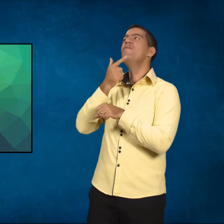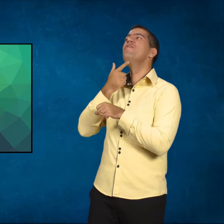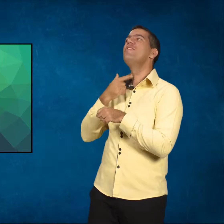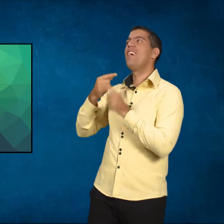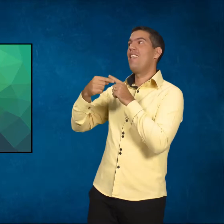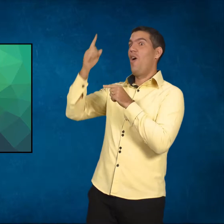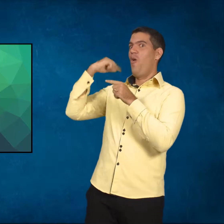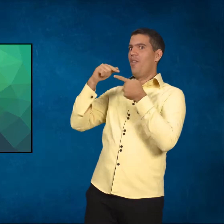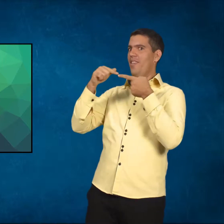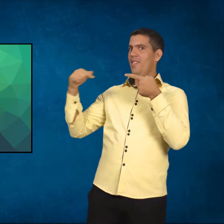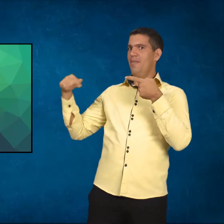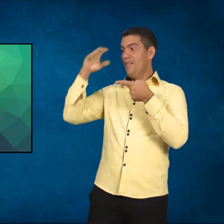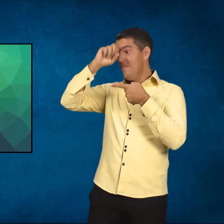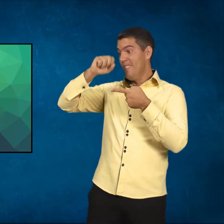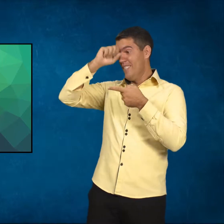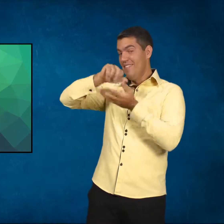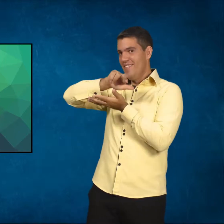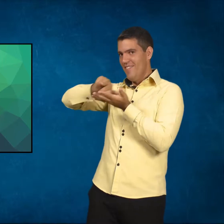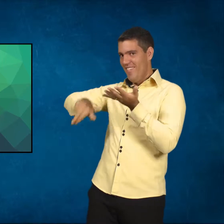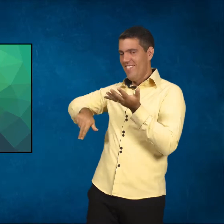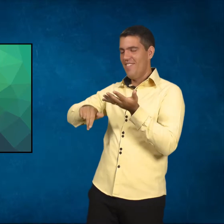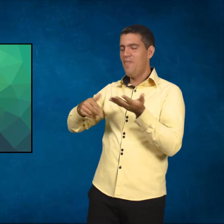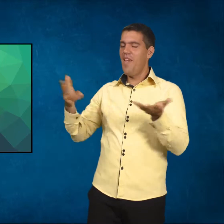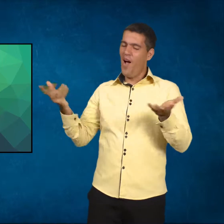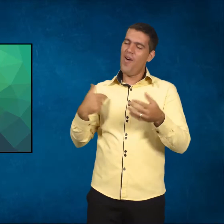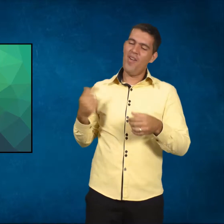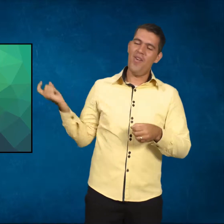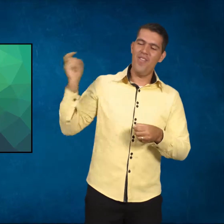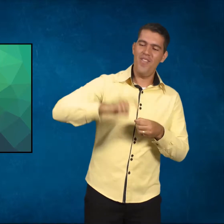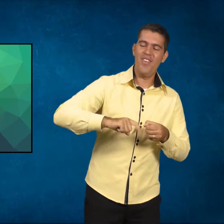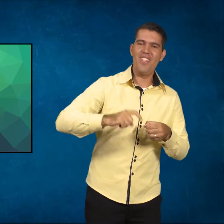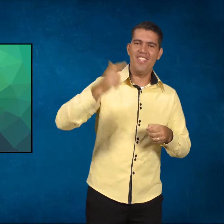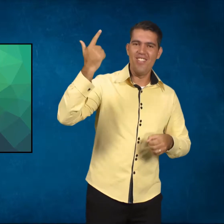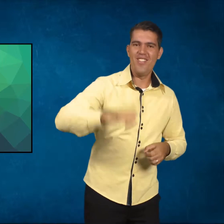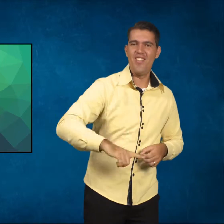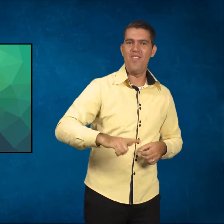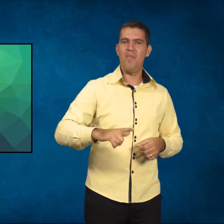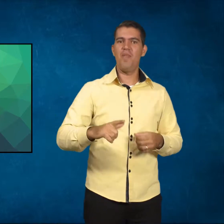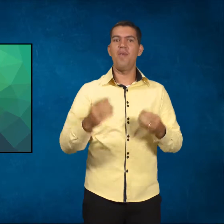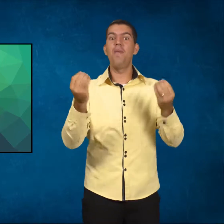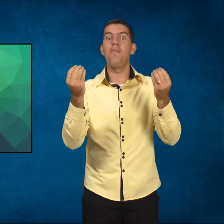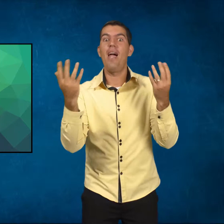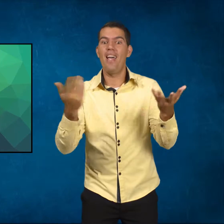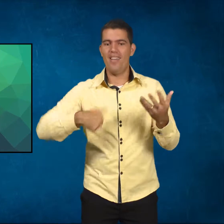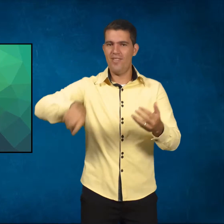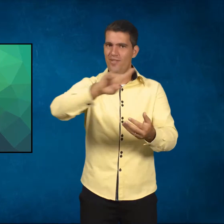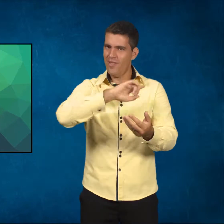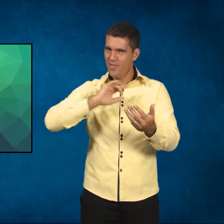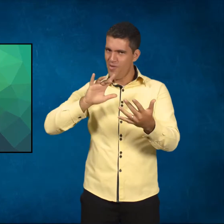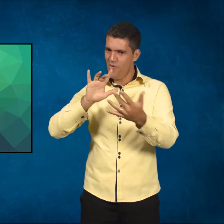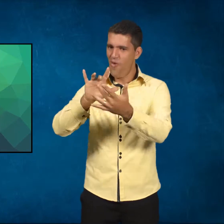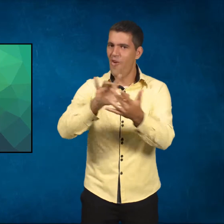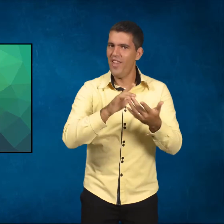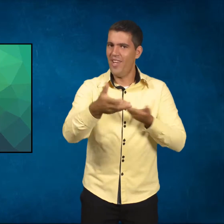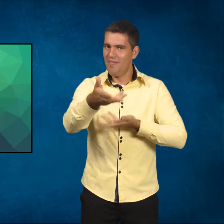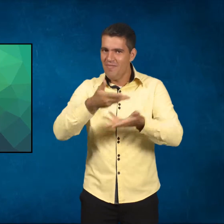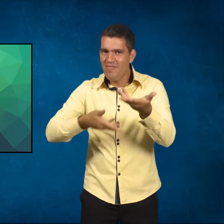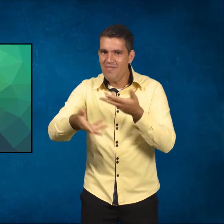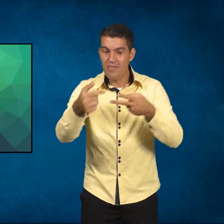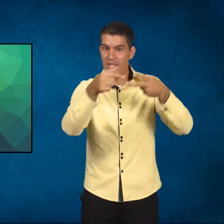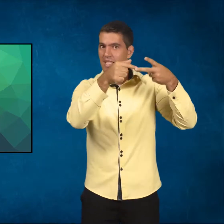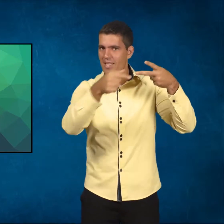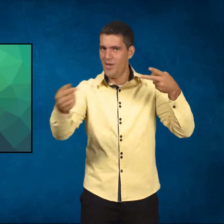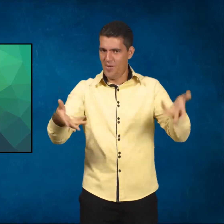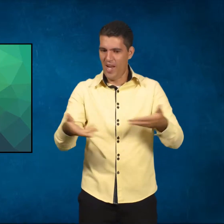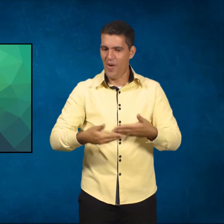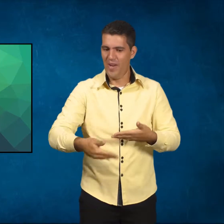semana passada. E tô aqui de novo para a gente ter mais um contato agora na nossa segunda semana.